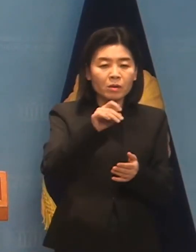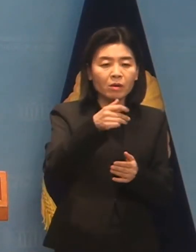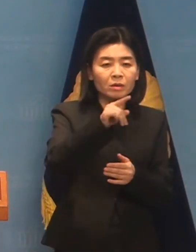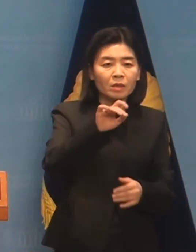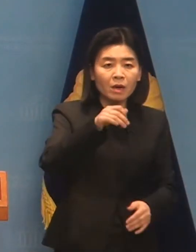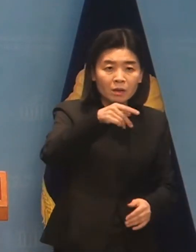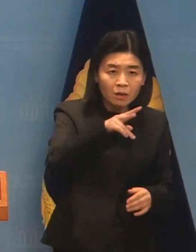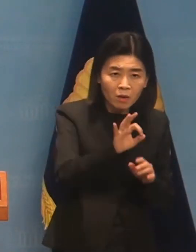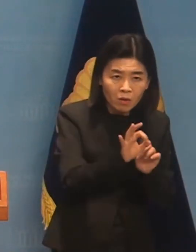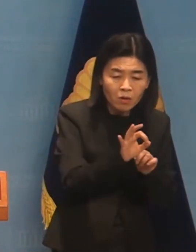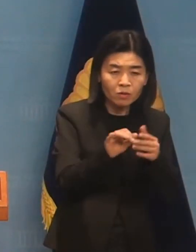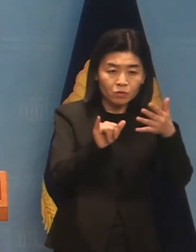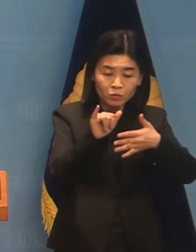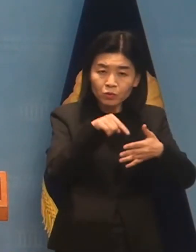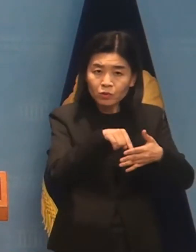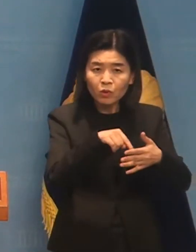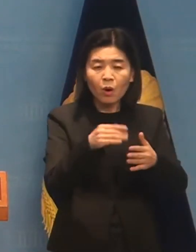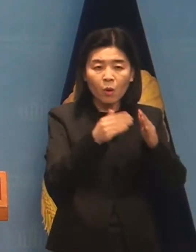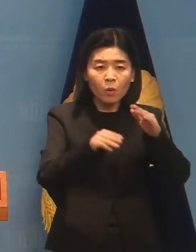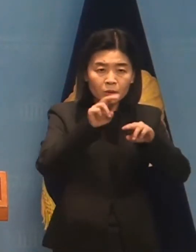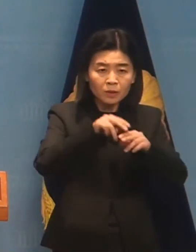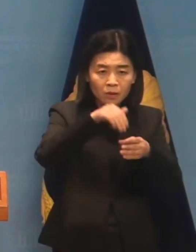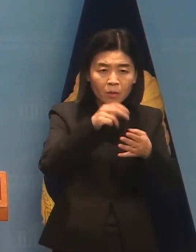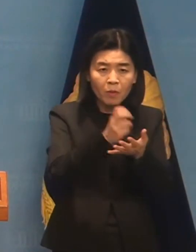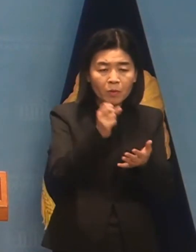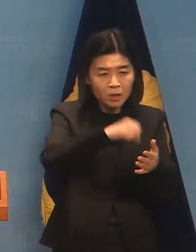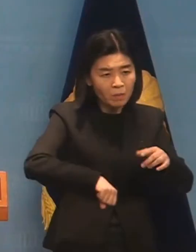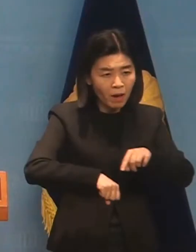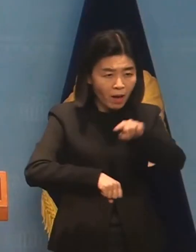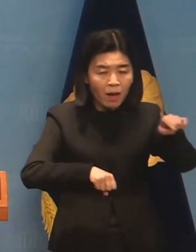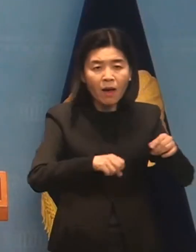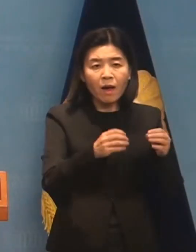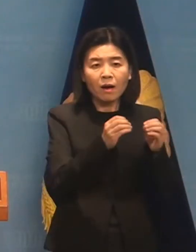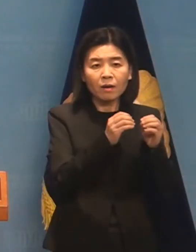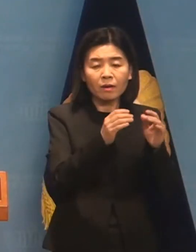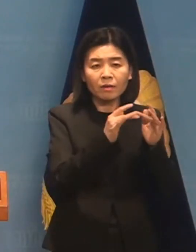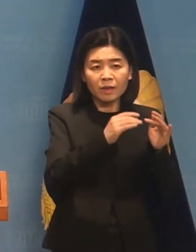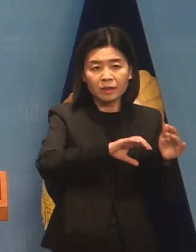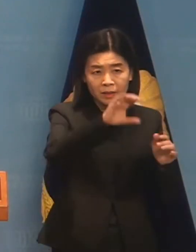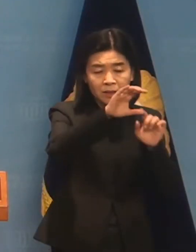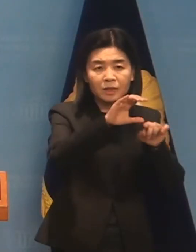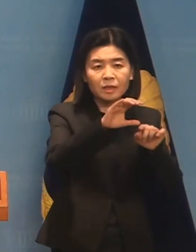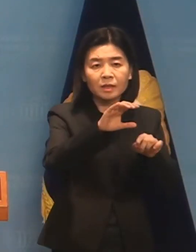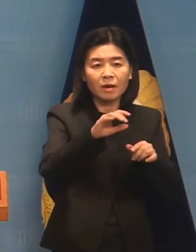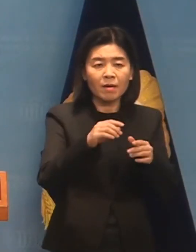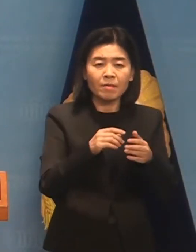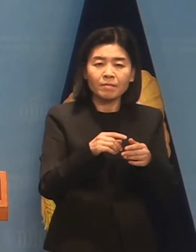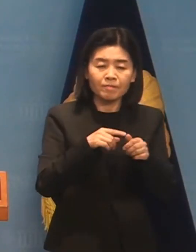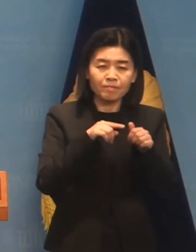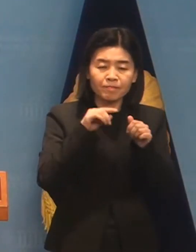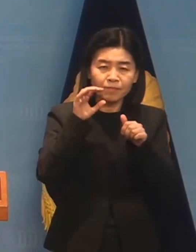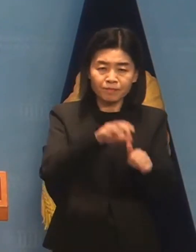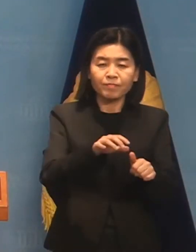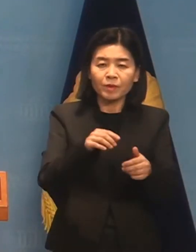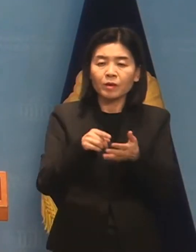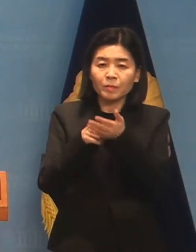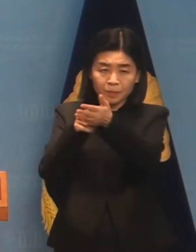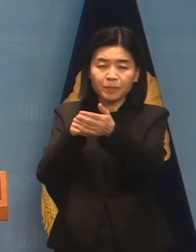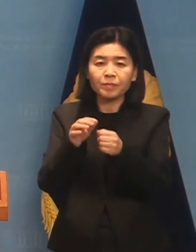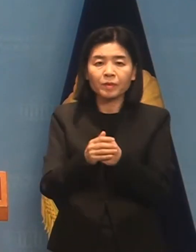채널에 발견된 공직선거법 위반 콘텐츠에 대해 강력 대응을 조치했음을 밝힙니다. 성창경TV는 강민구 전